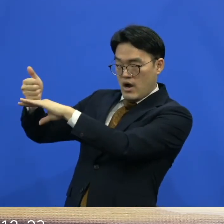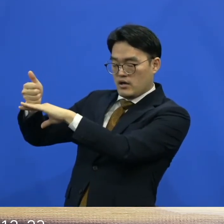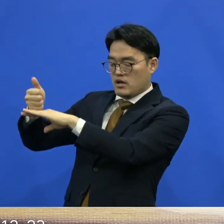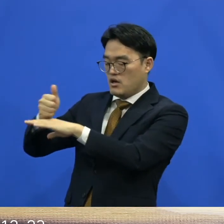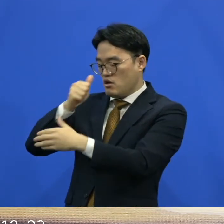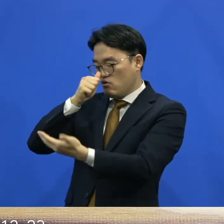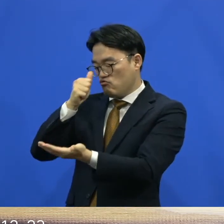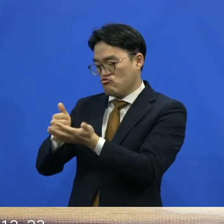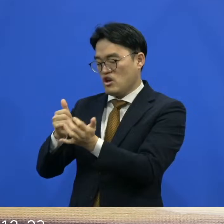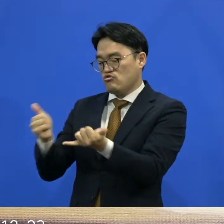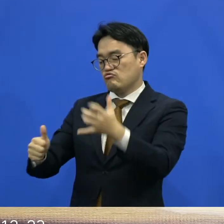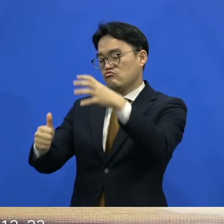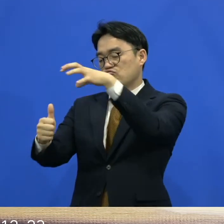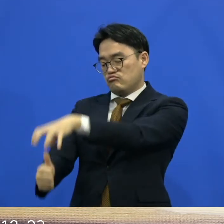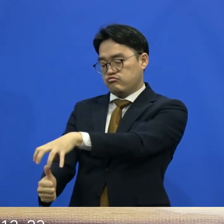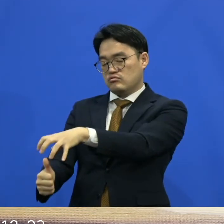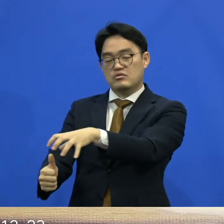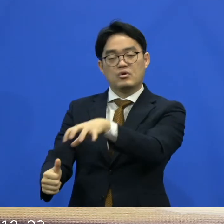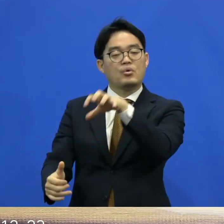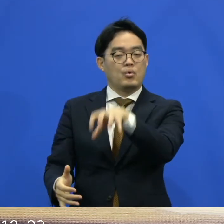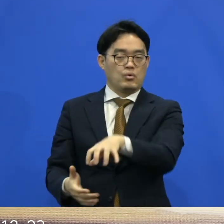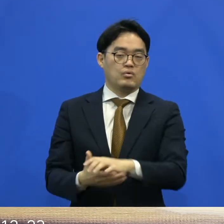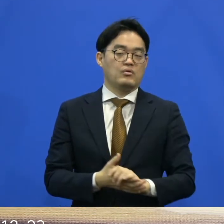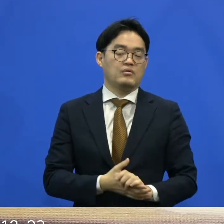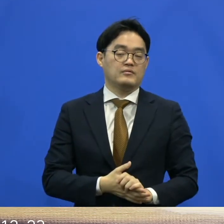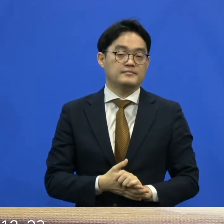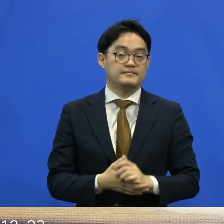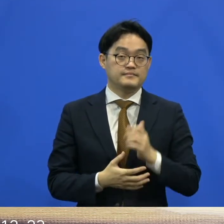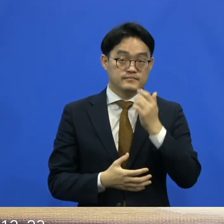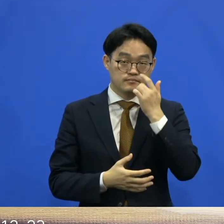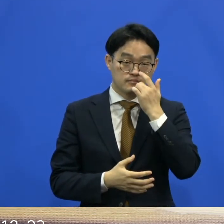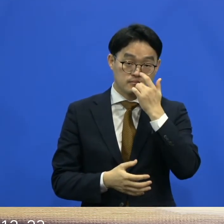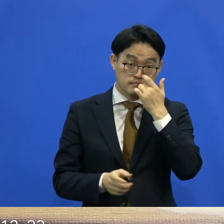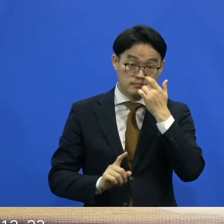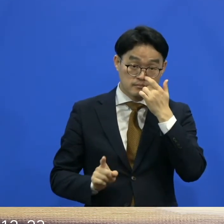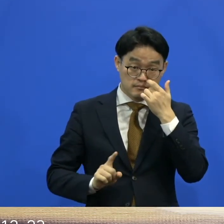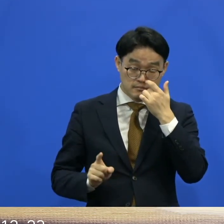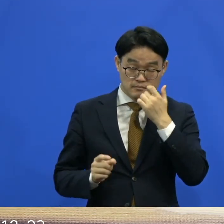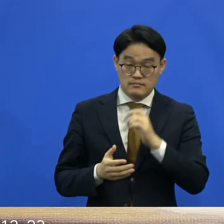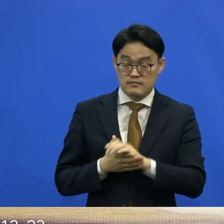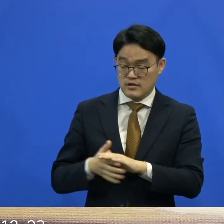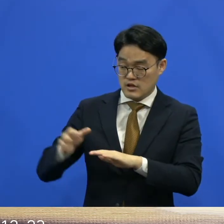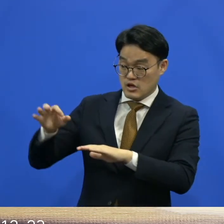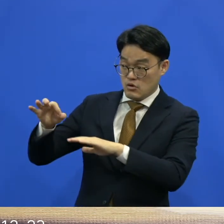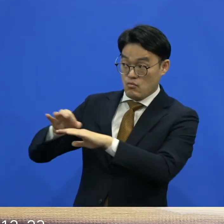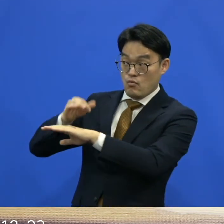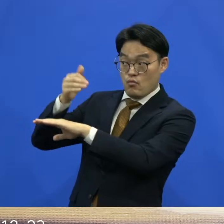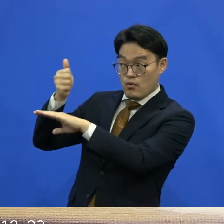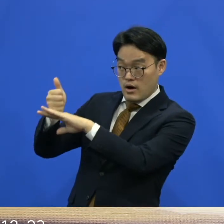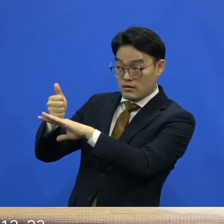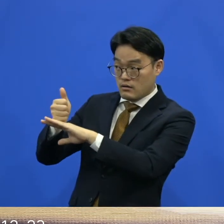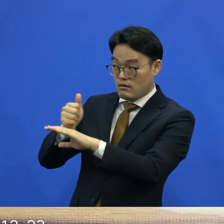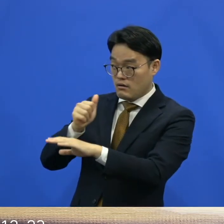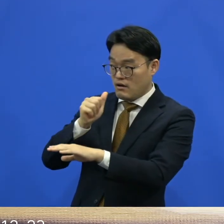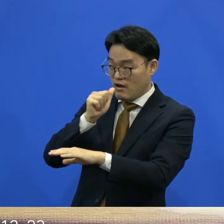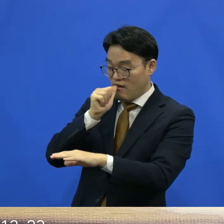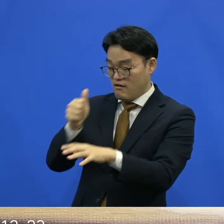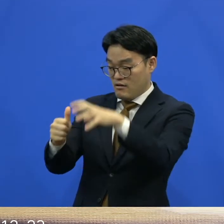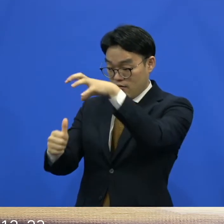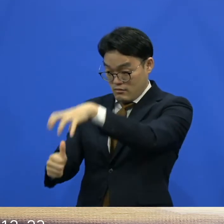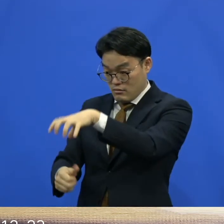요셉이 옥에 갇혔으나 그랬습니다. 이 힌트가 될 만한 중요한 퍼즐 한 조각이 탁 떠오릅니다.